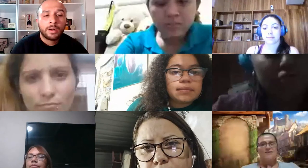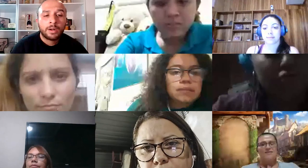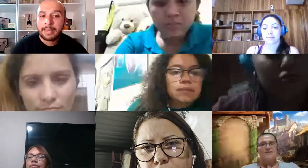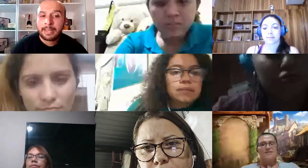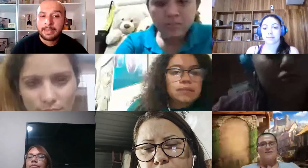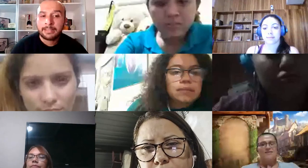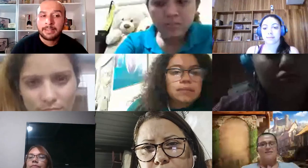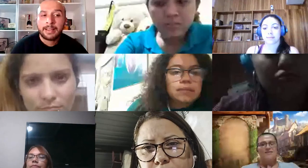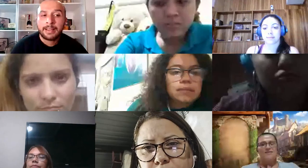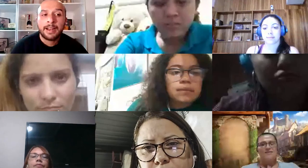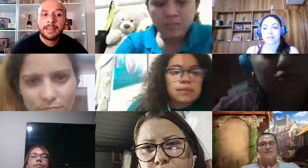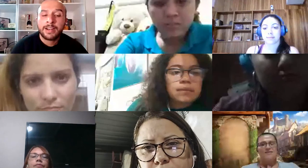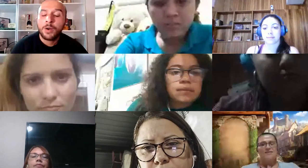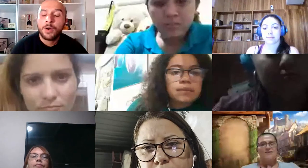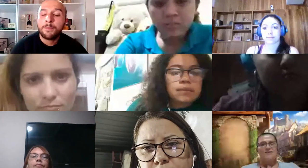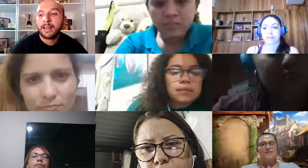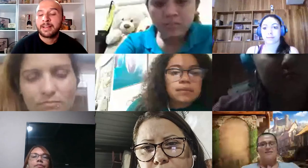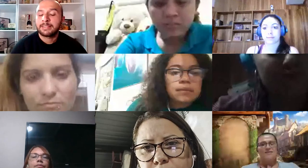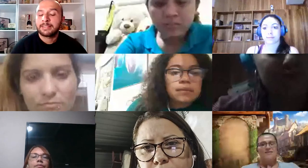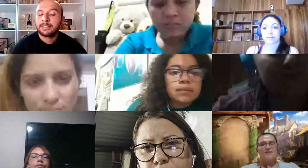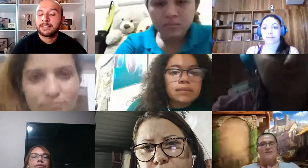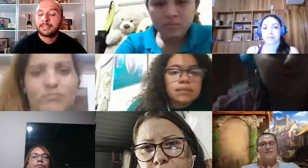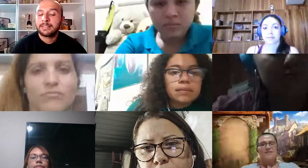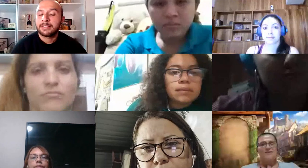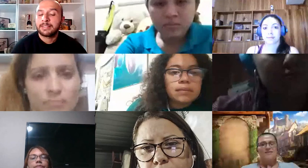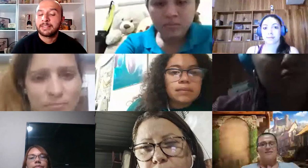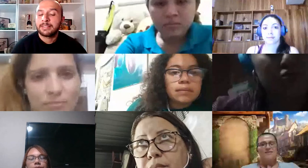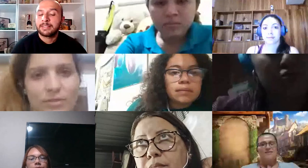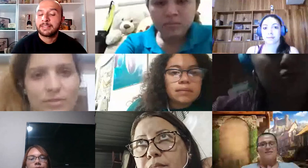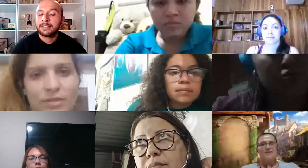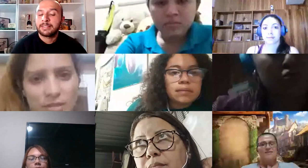las señas en deletreo para que se las envíen a ustedes.